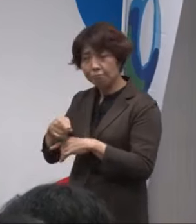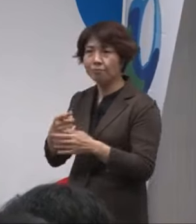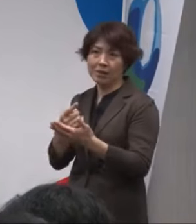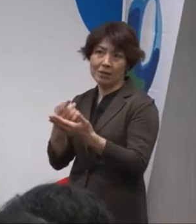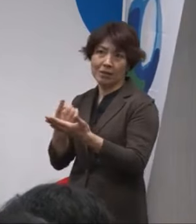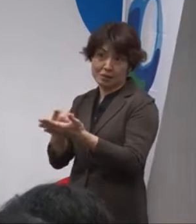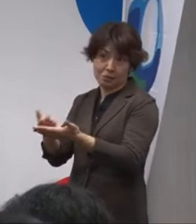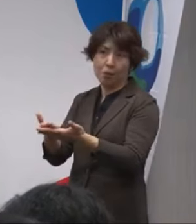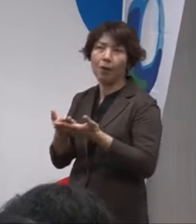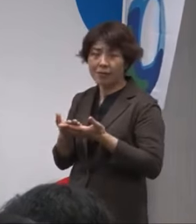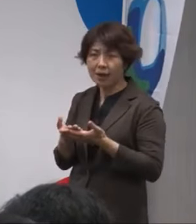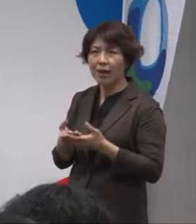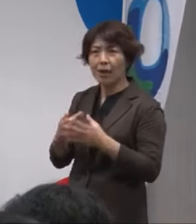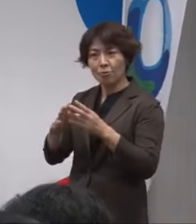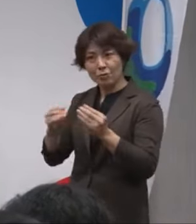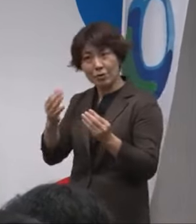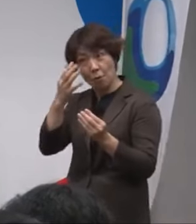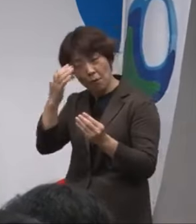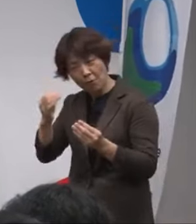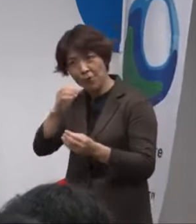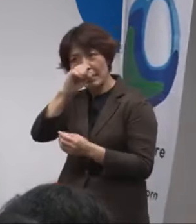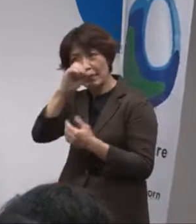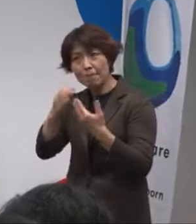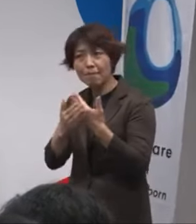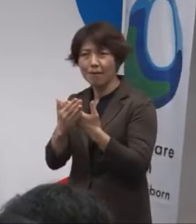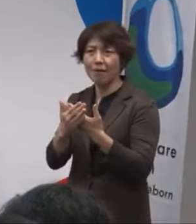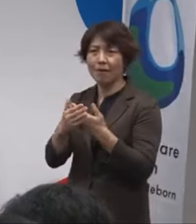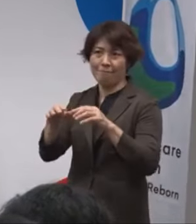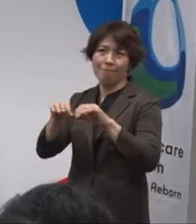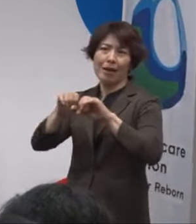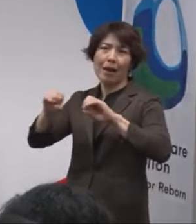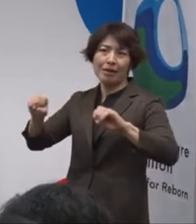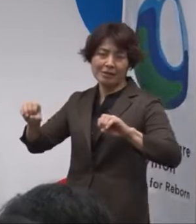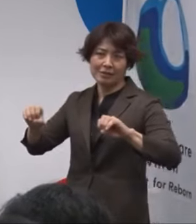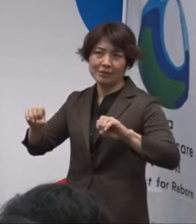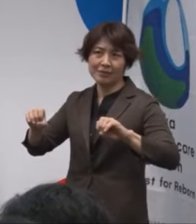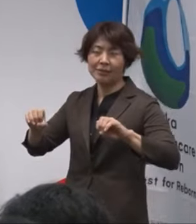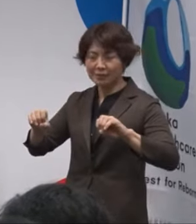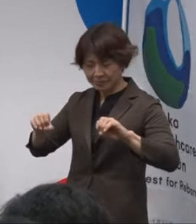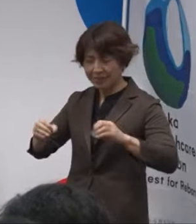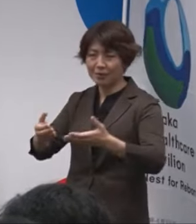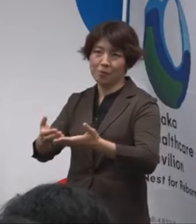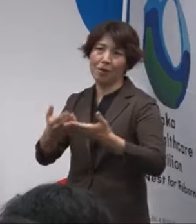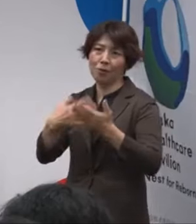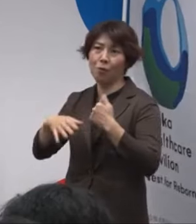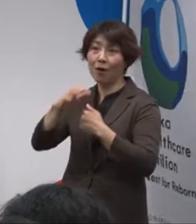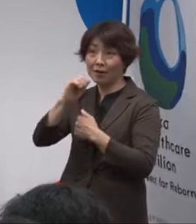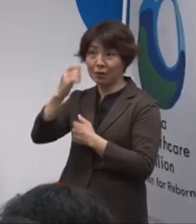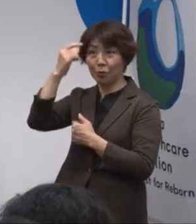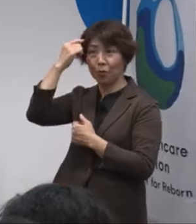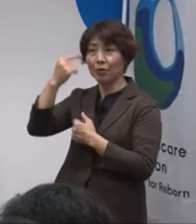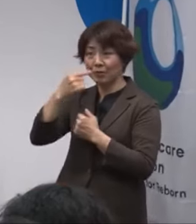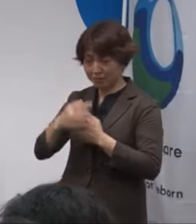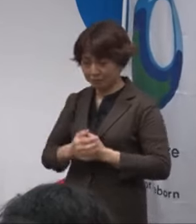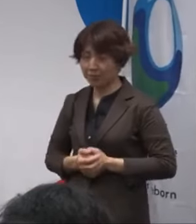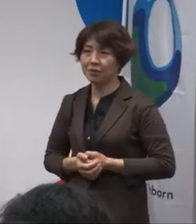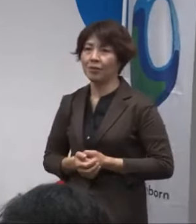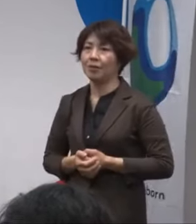らって、その国の良さとか、この発信したいものを発信してもらった方が僕はいいと思います